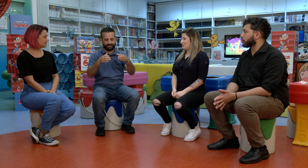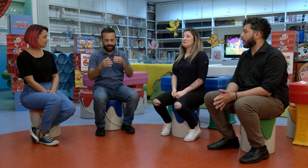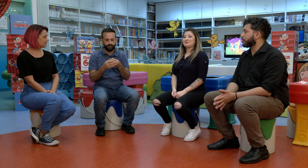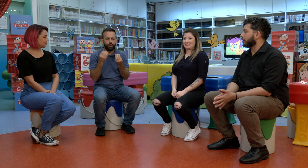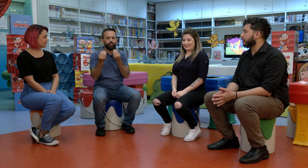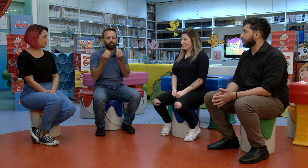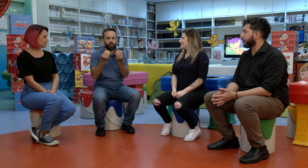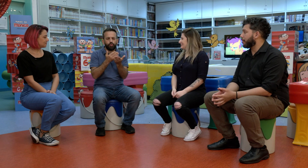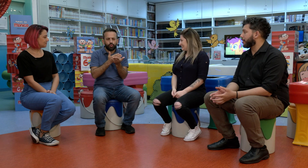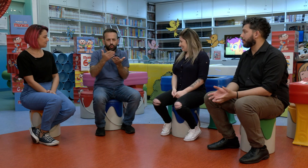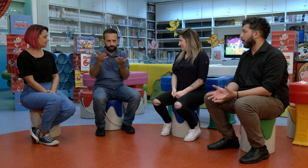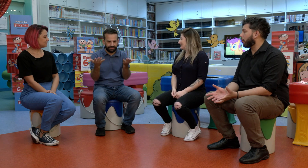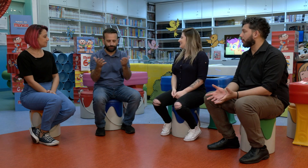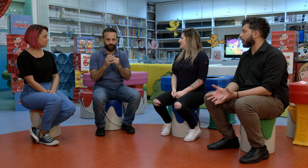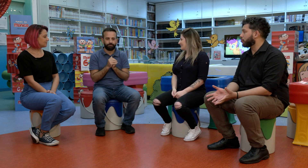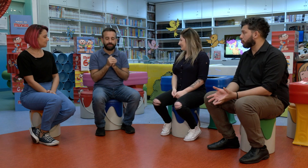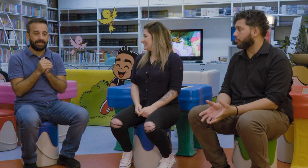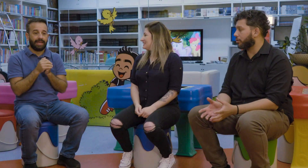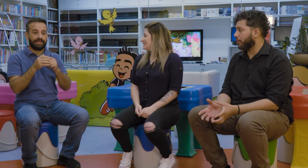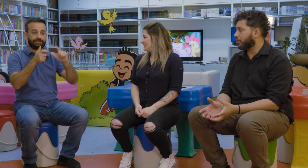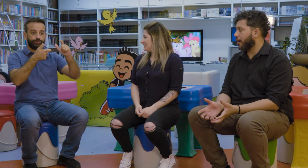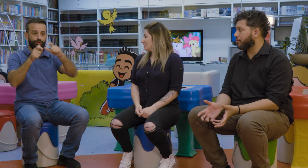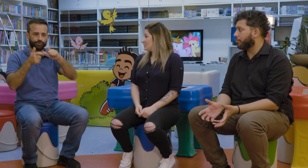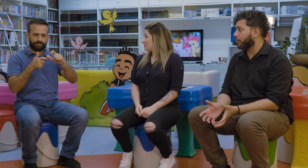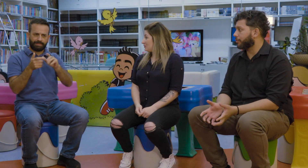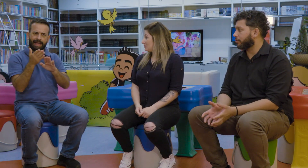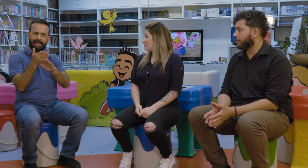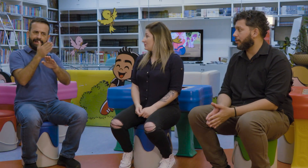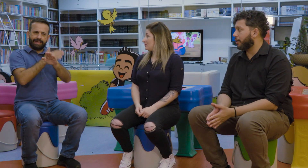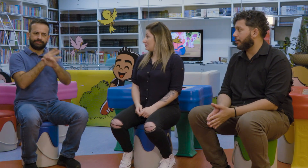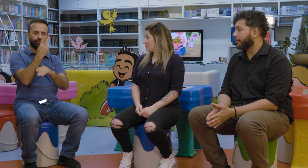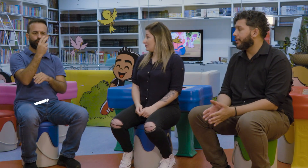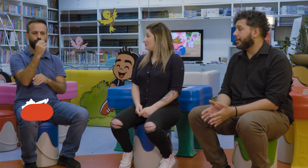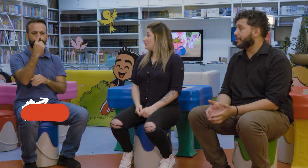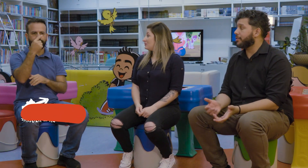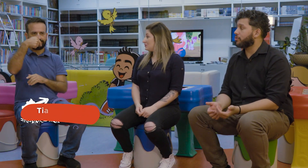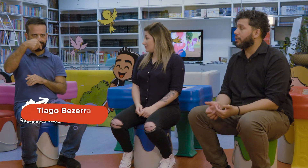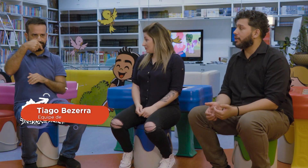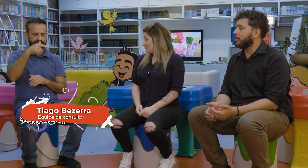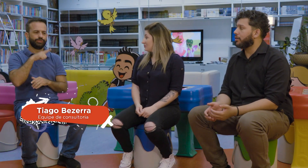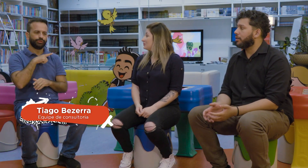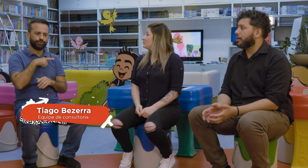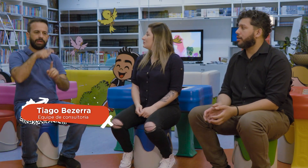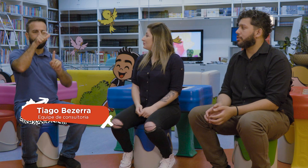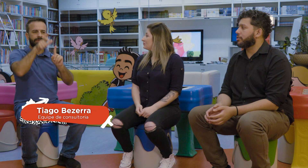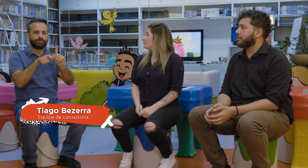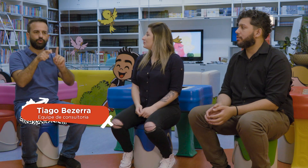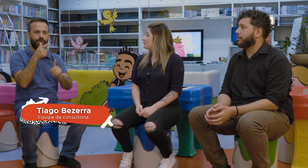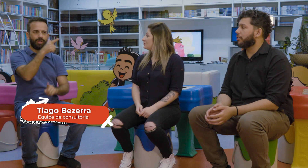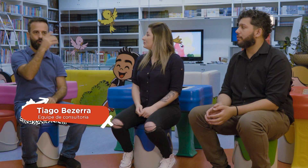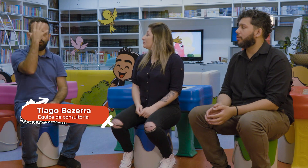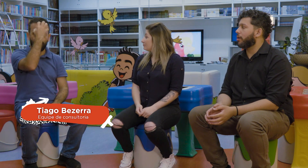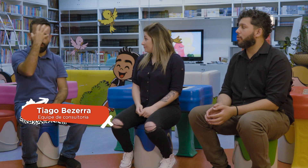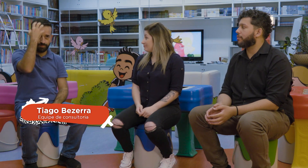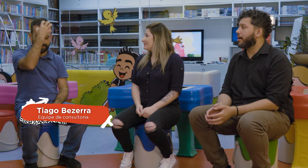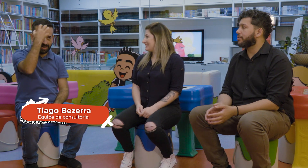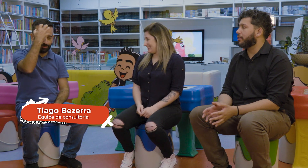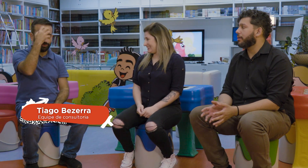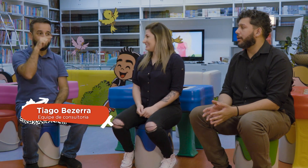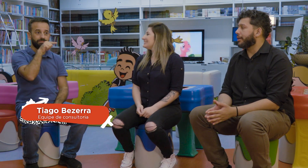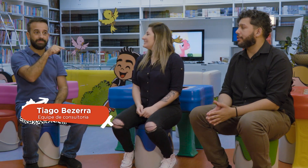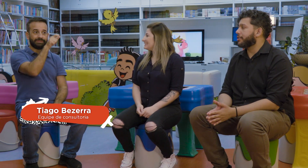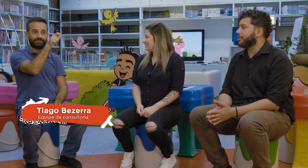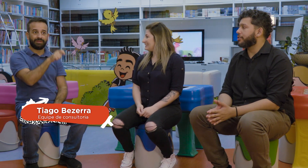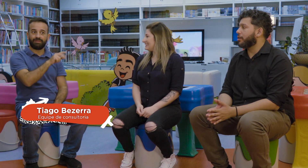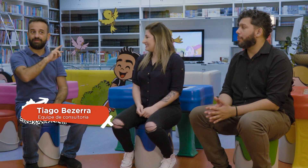uma personagem que deveria representar a comunidade surda, e eu acho que essa é um pouco a função dela. Antes da Sueli, a gente teve uma